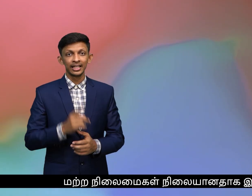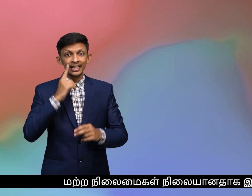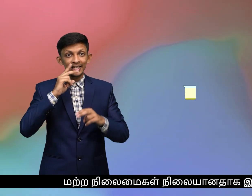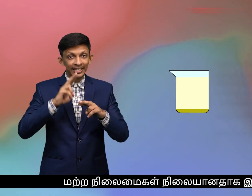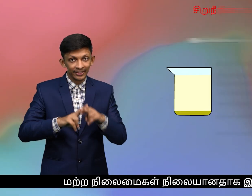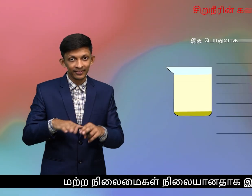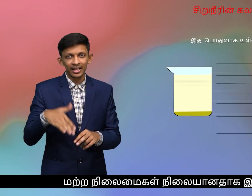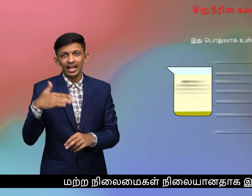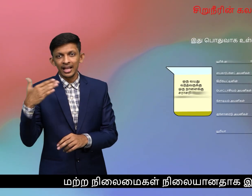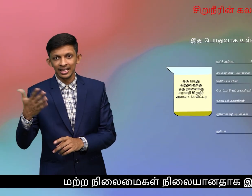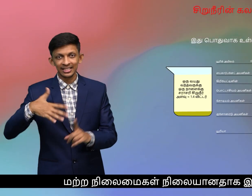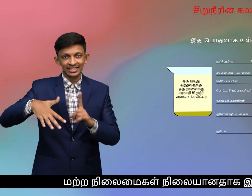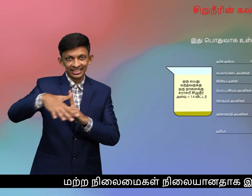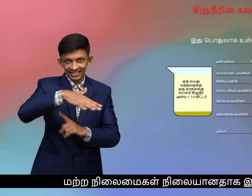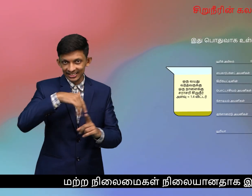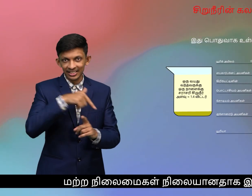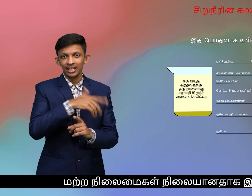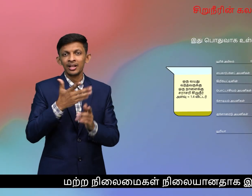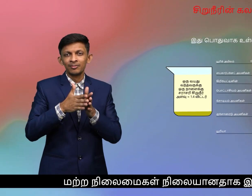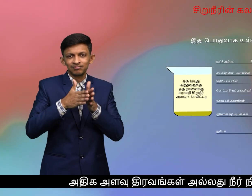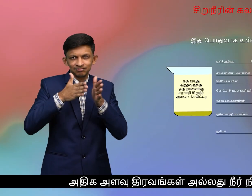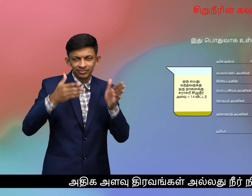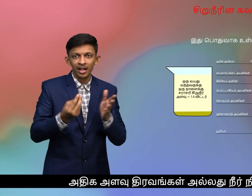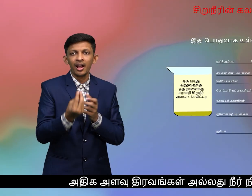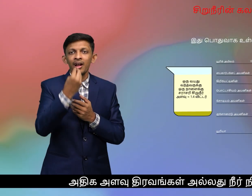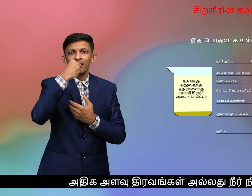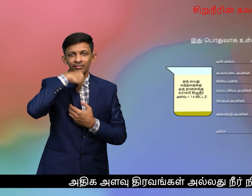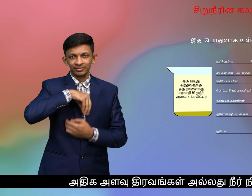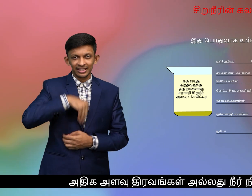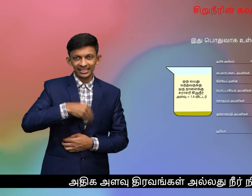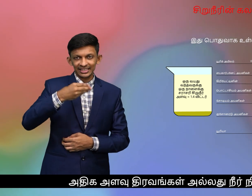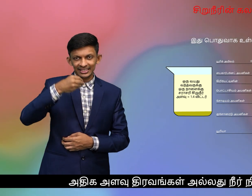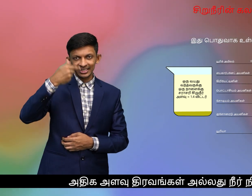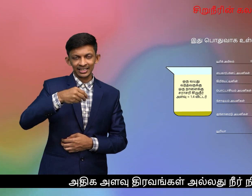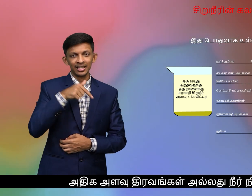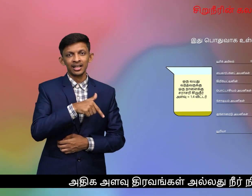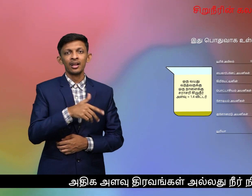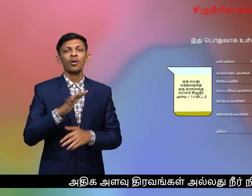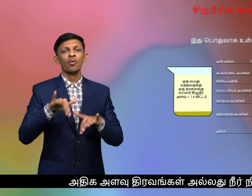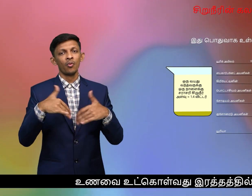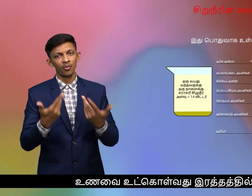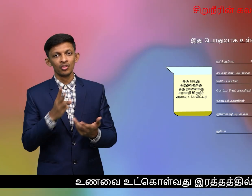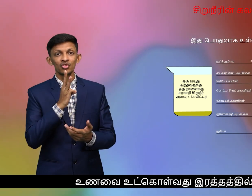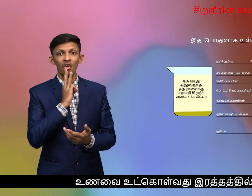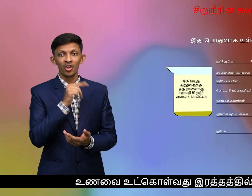மற்ற நிலைகளில் நிலையானதாக இருந்தால் அதிக அளவு திரவங்கள் அல்லது நீர் நிறைந்த உணவை